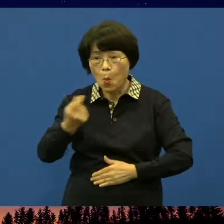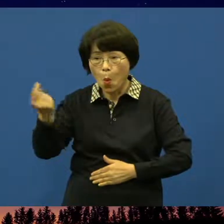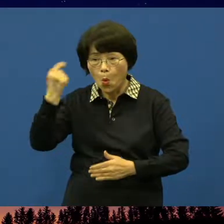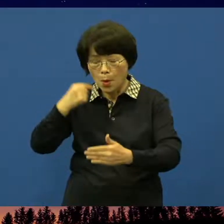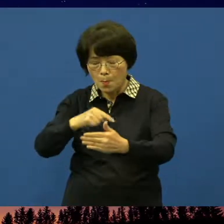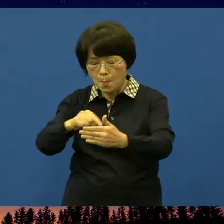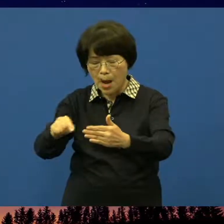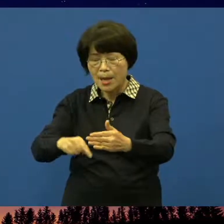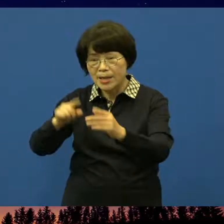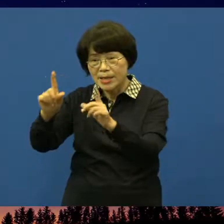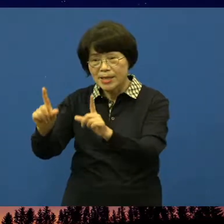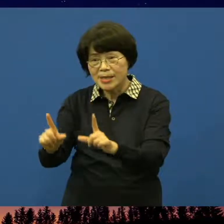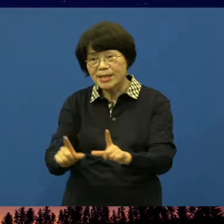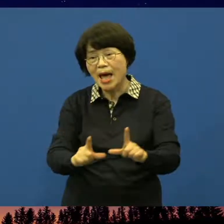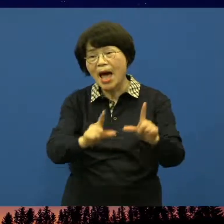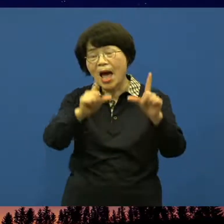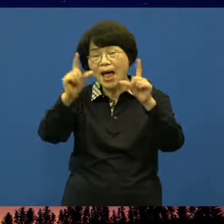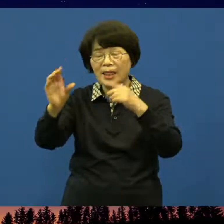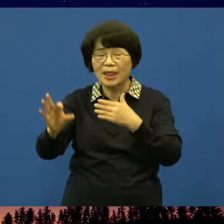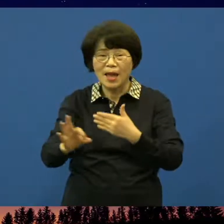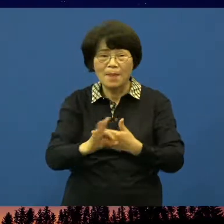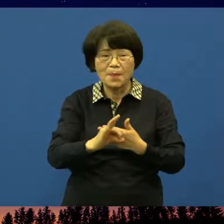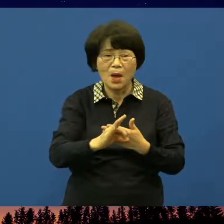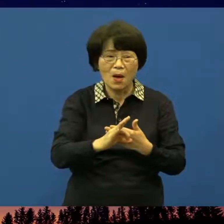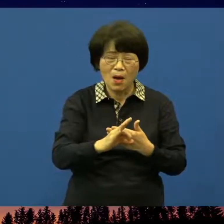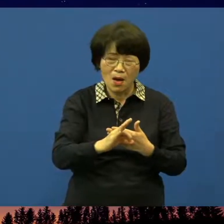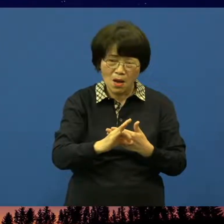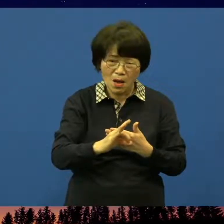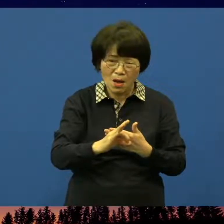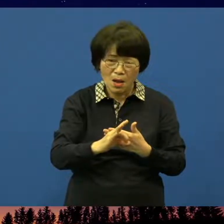인생은 그냥 줄줄줄줄 새는 거나 마찬가지예요.